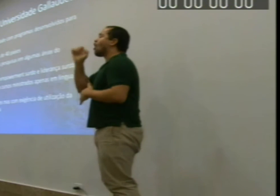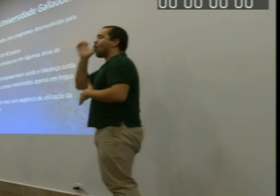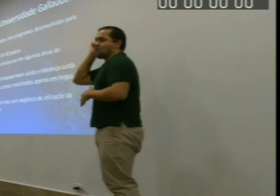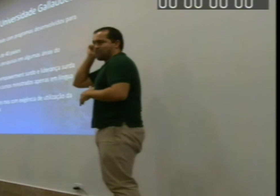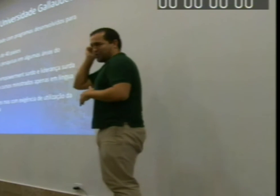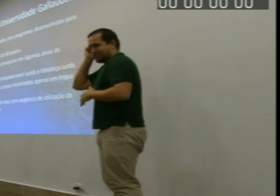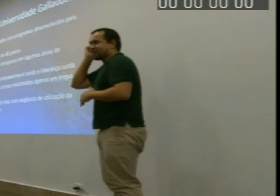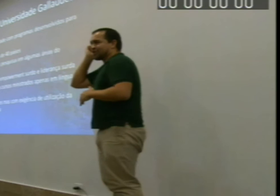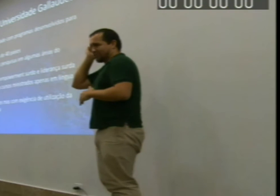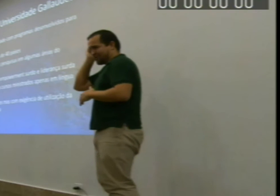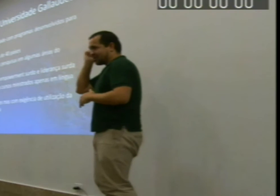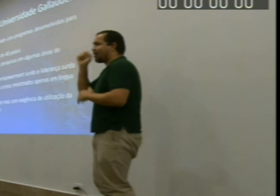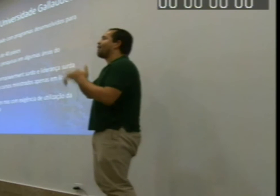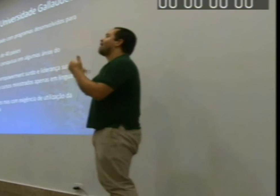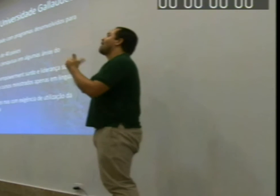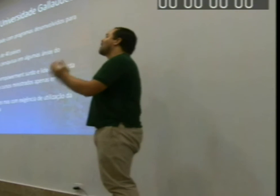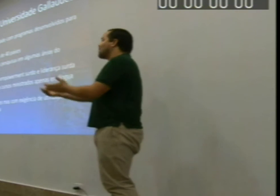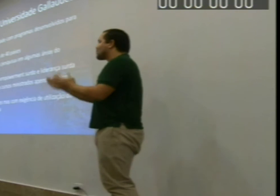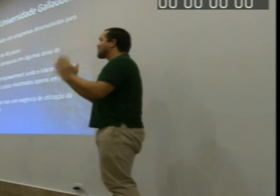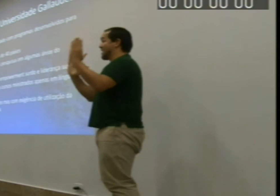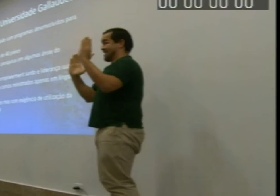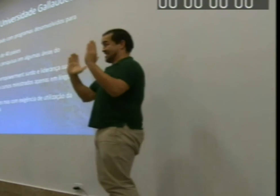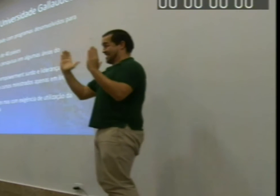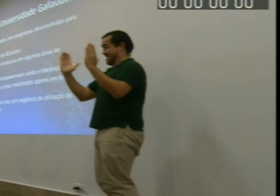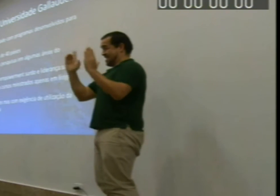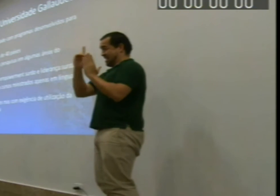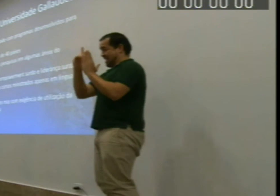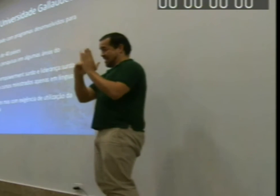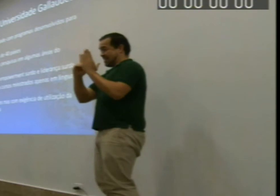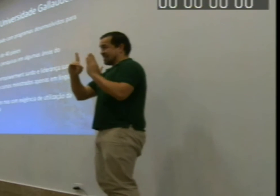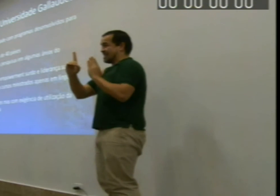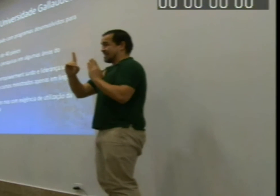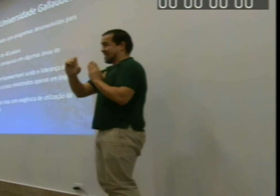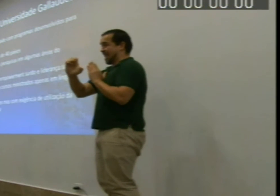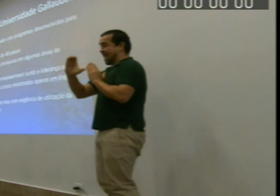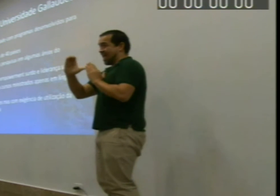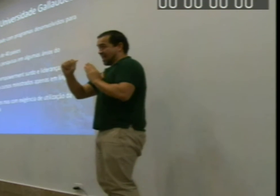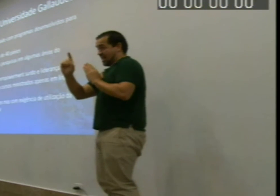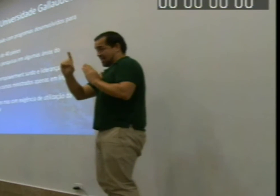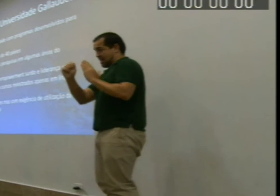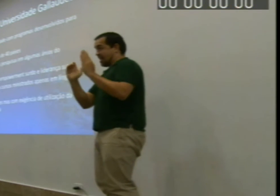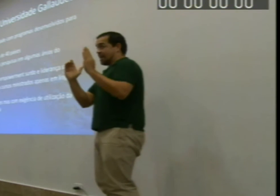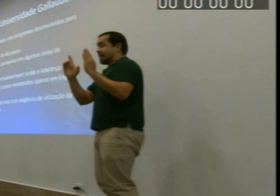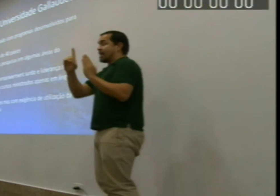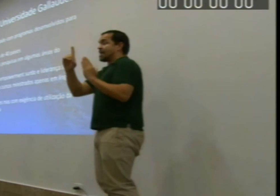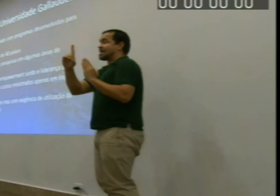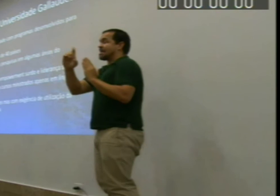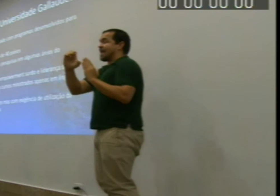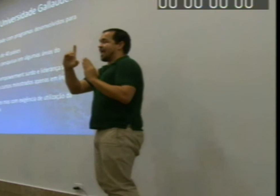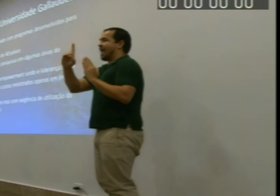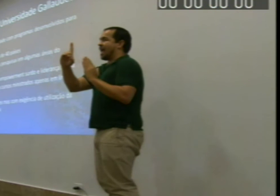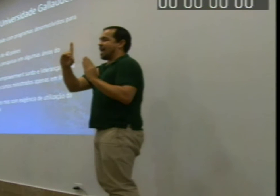o reitor era era o 20 aí aí tinha essa questão do